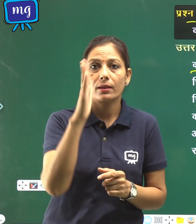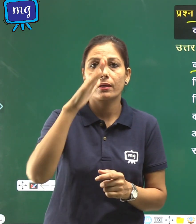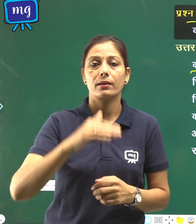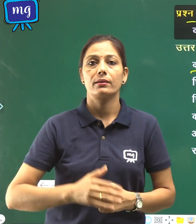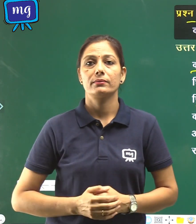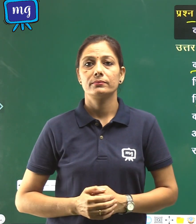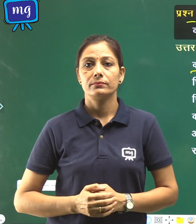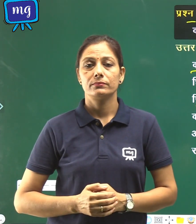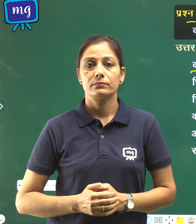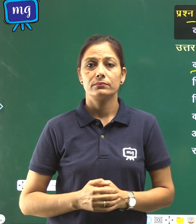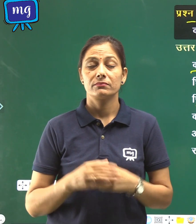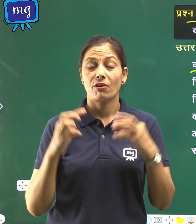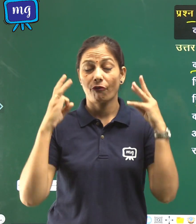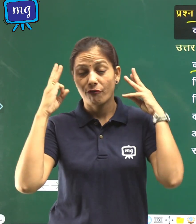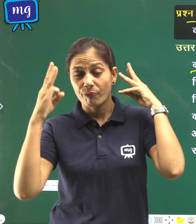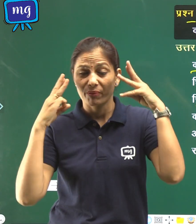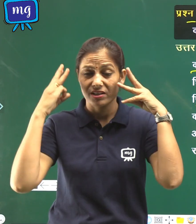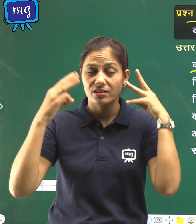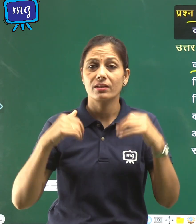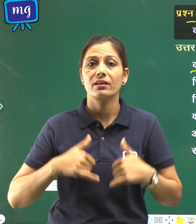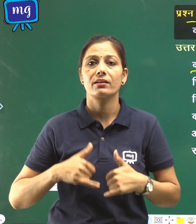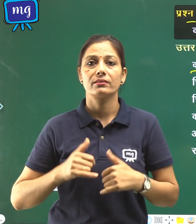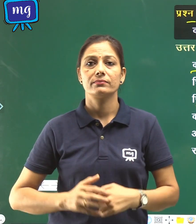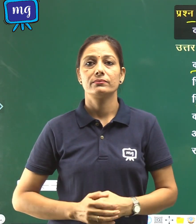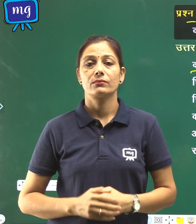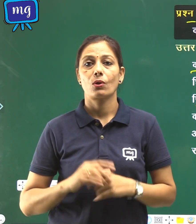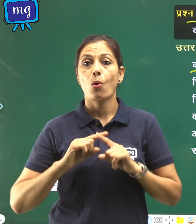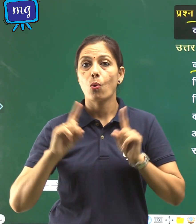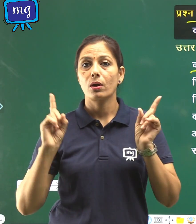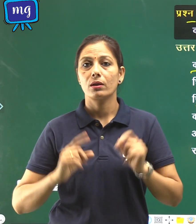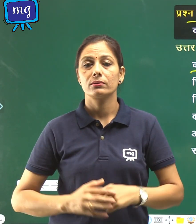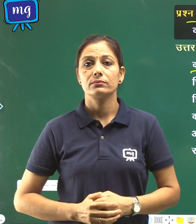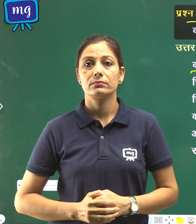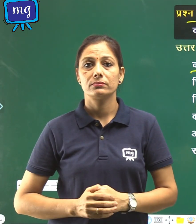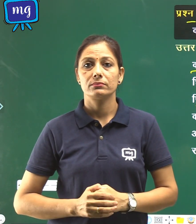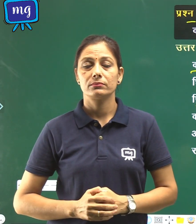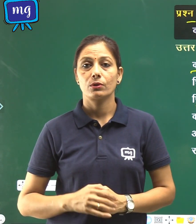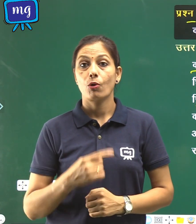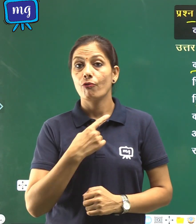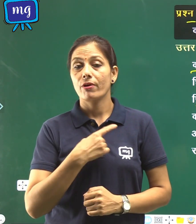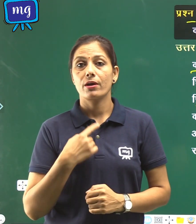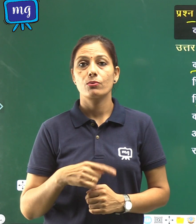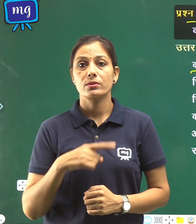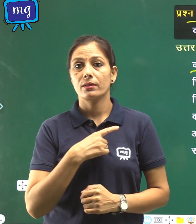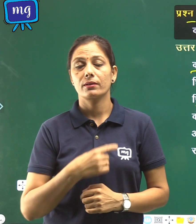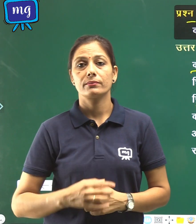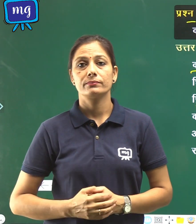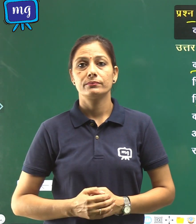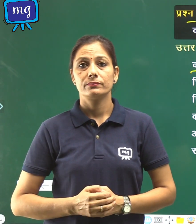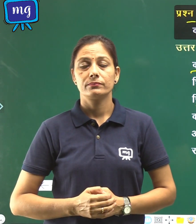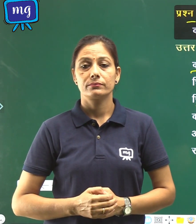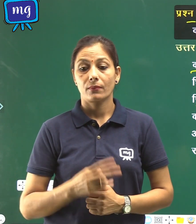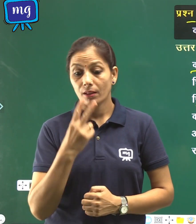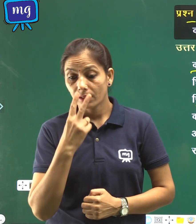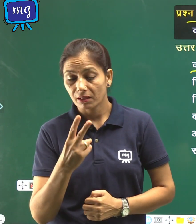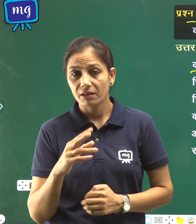व्याकुल है और वह उसे